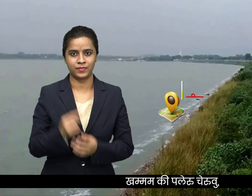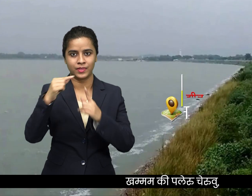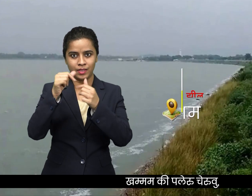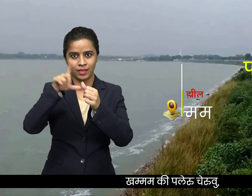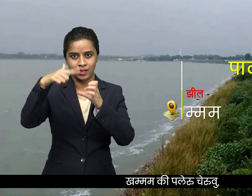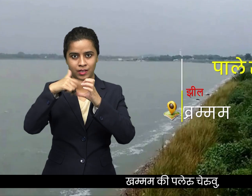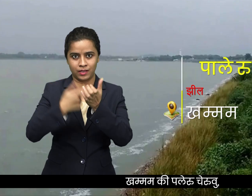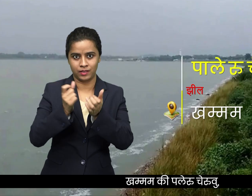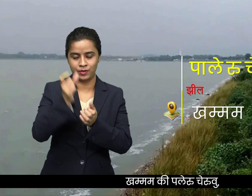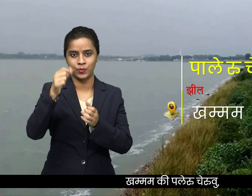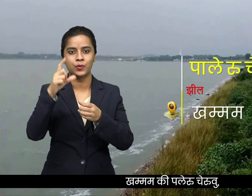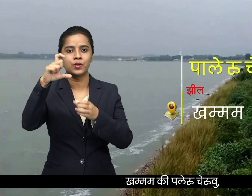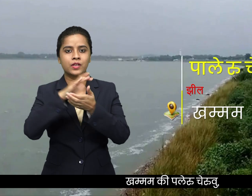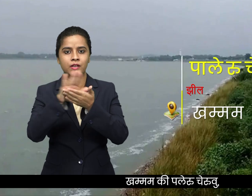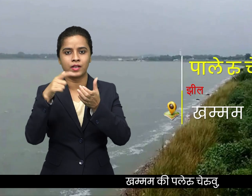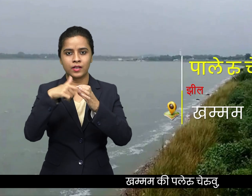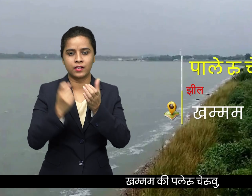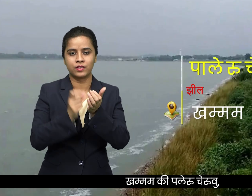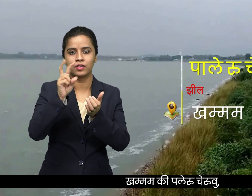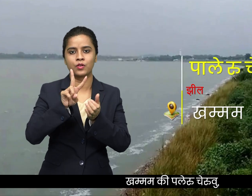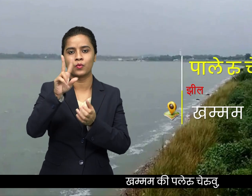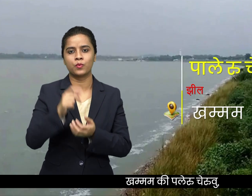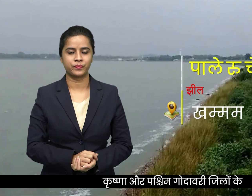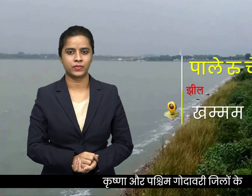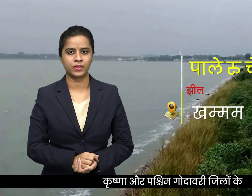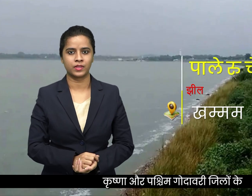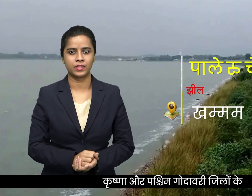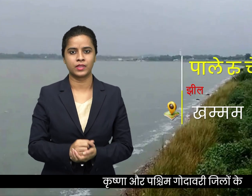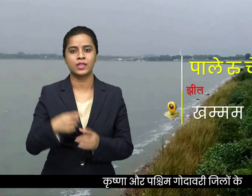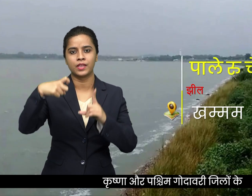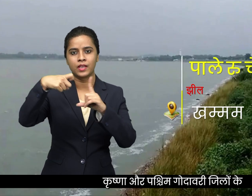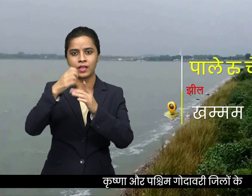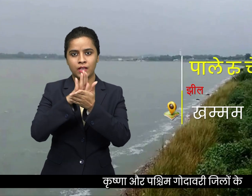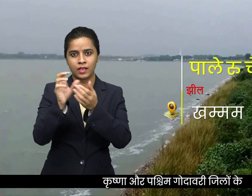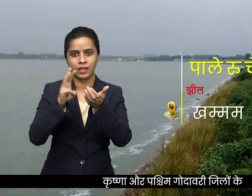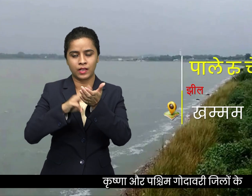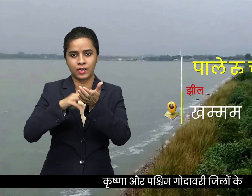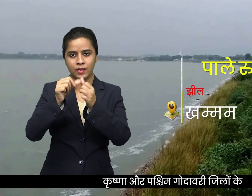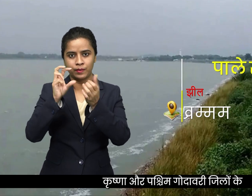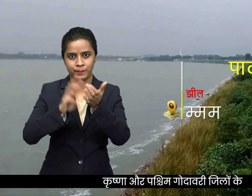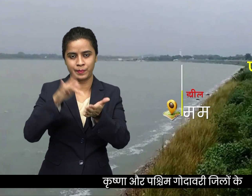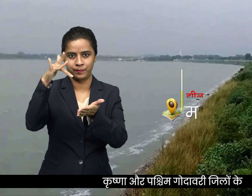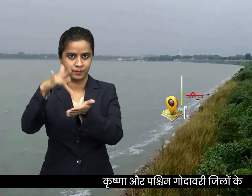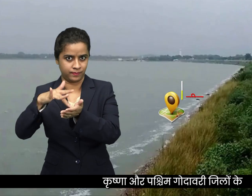खम्मम की पलेरू चेरुवु, कृष्णा और पश्चिम गोदावरी झीलों के